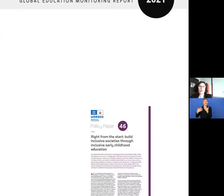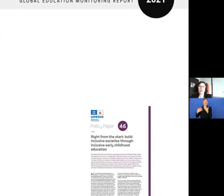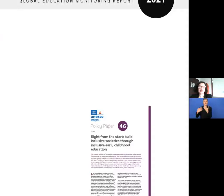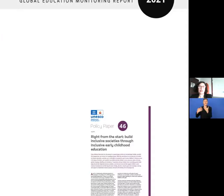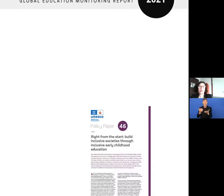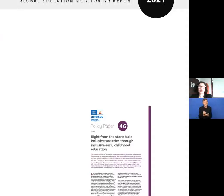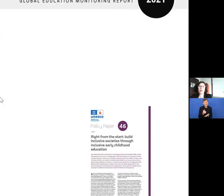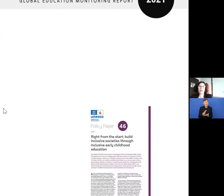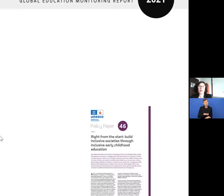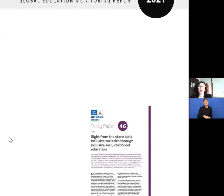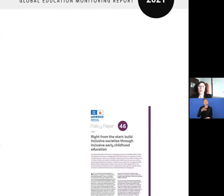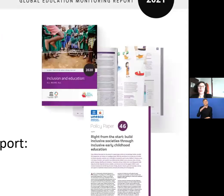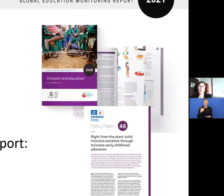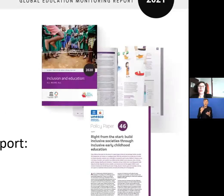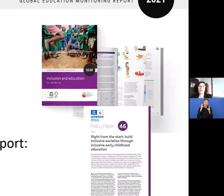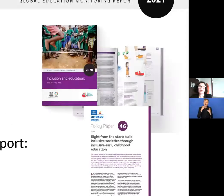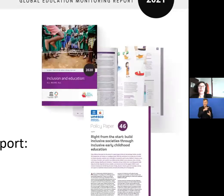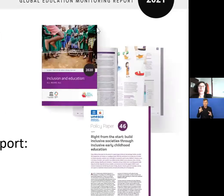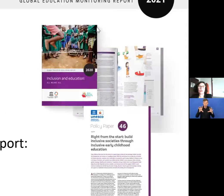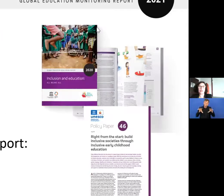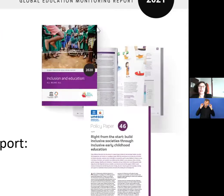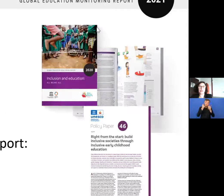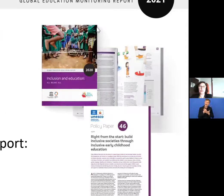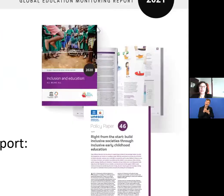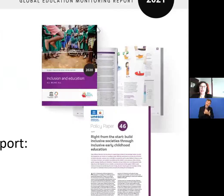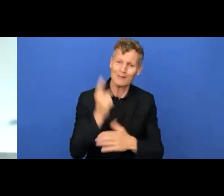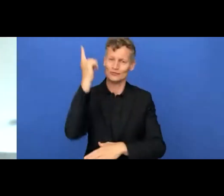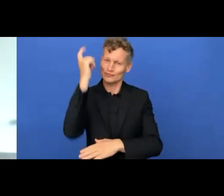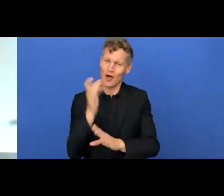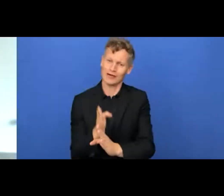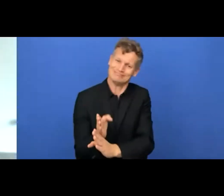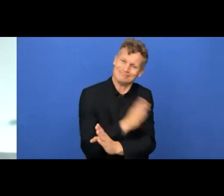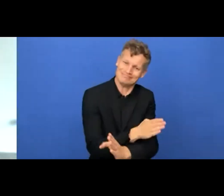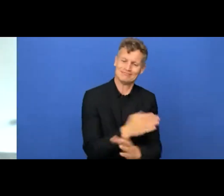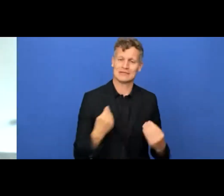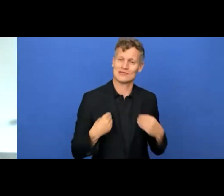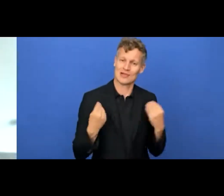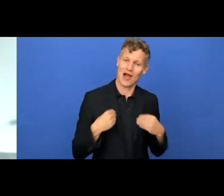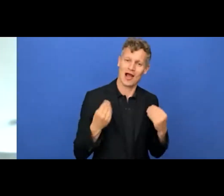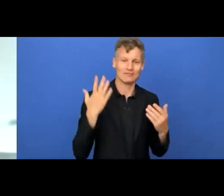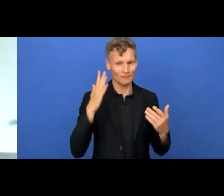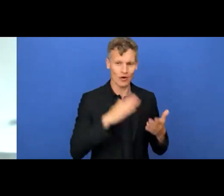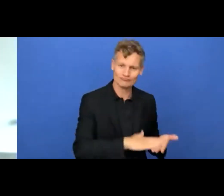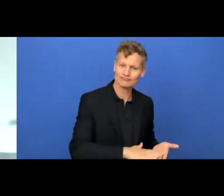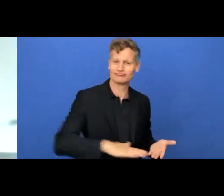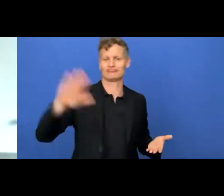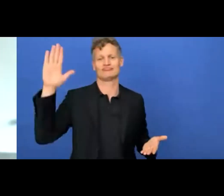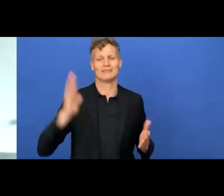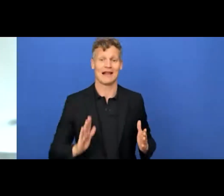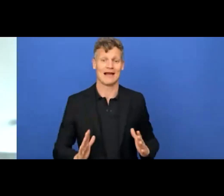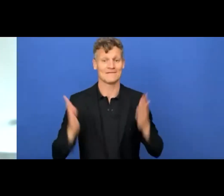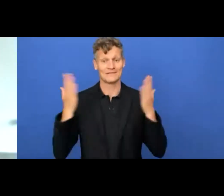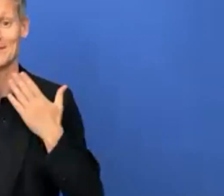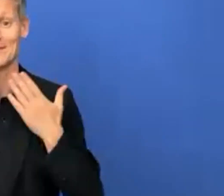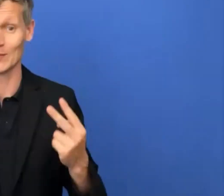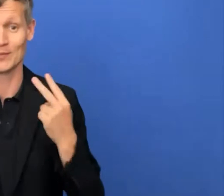et vous pouvez nous aider à diffuser notre message qui est important pour construire les fondations pour le reste de la